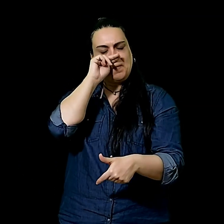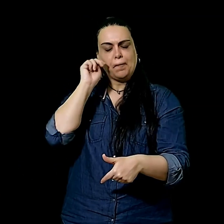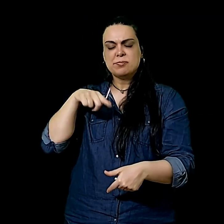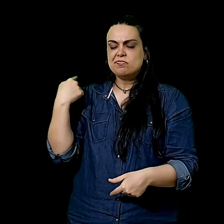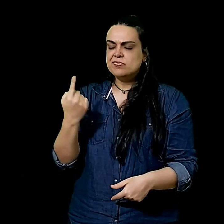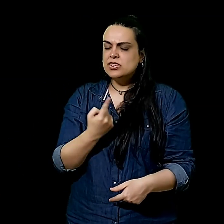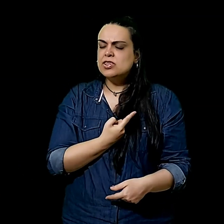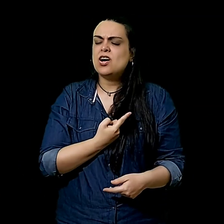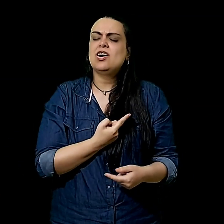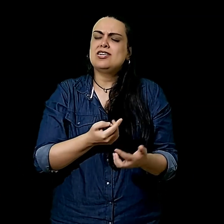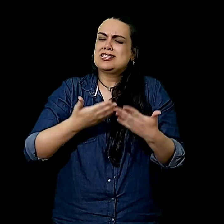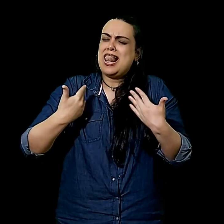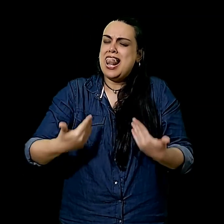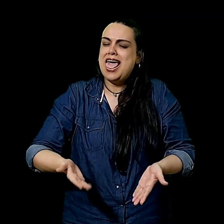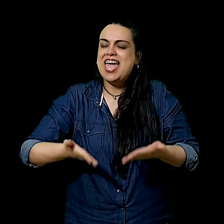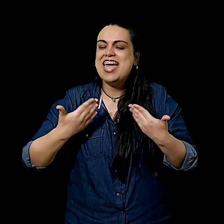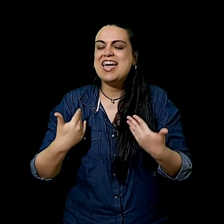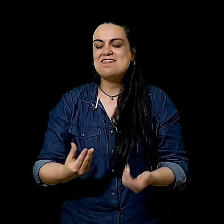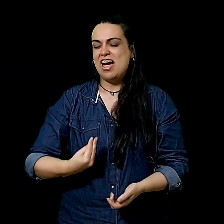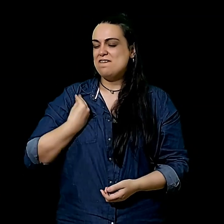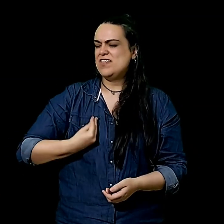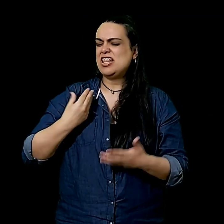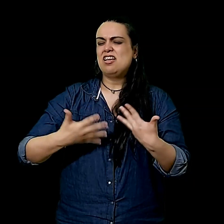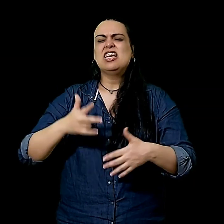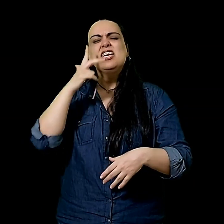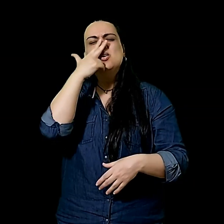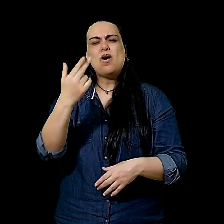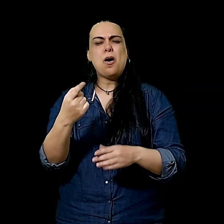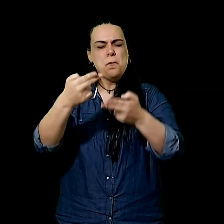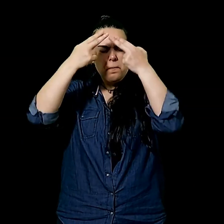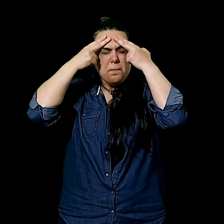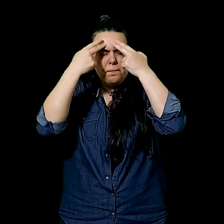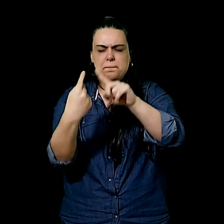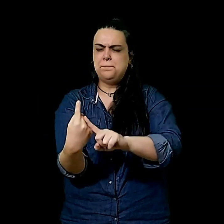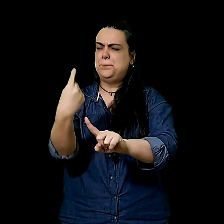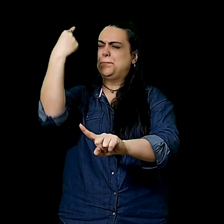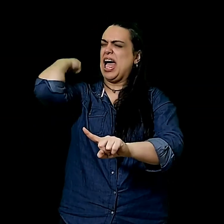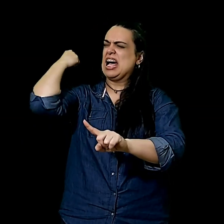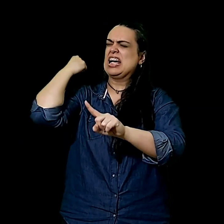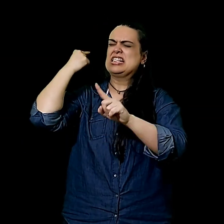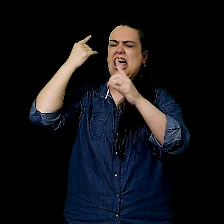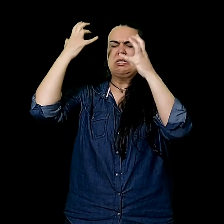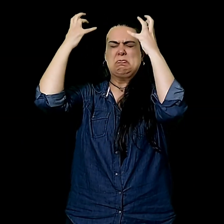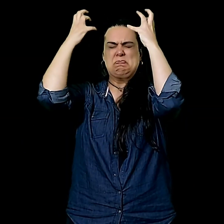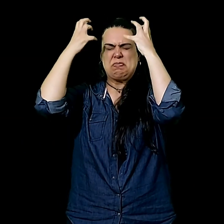os nossos passos mais leves, Senhor, que toda a bagagem do passado, que